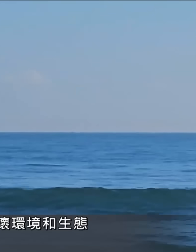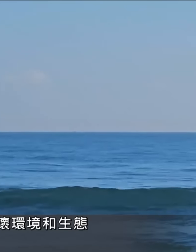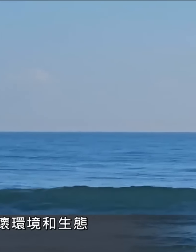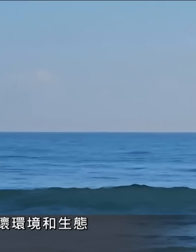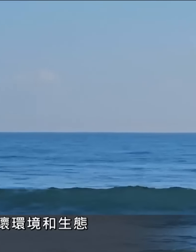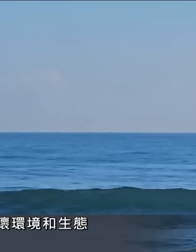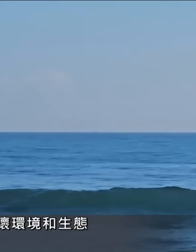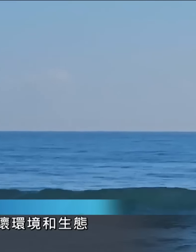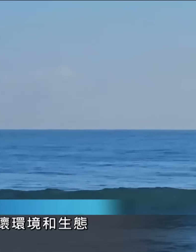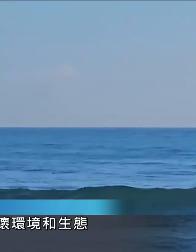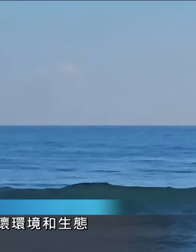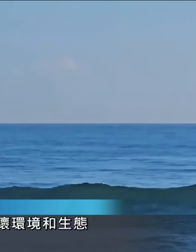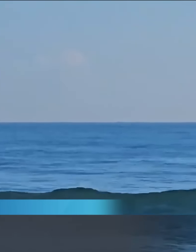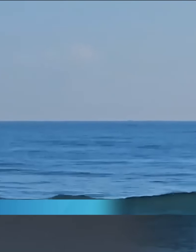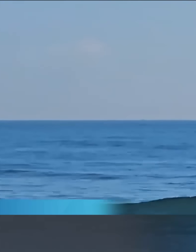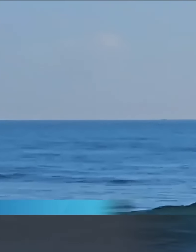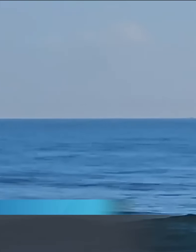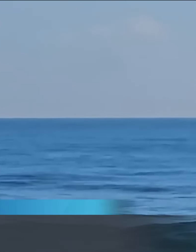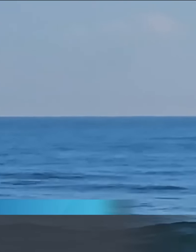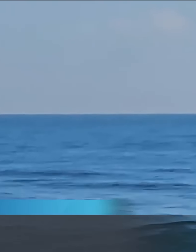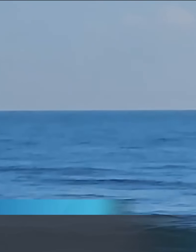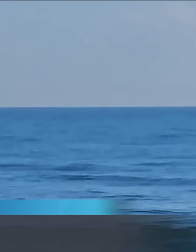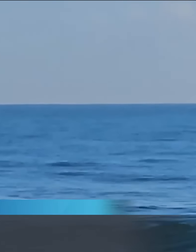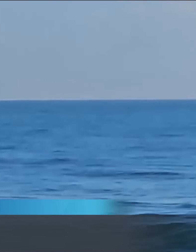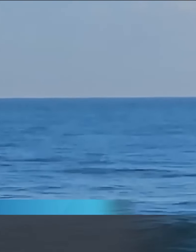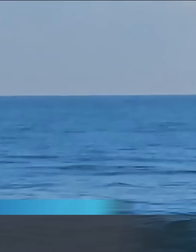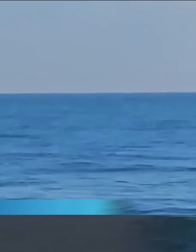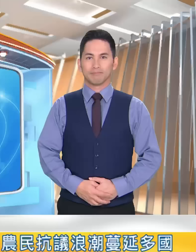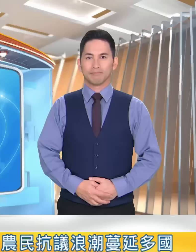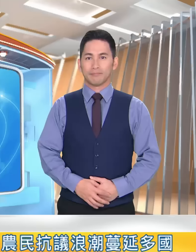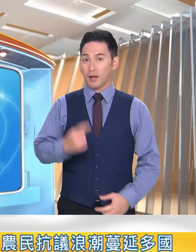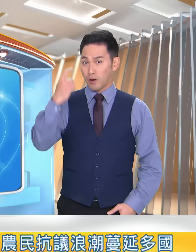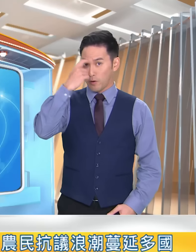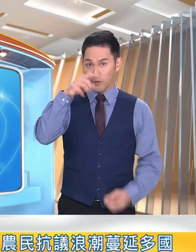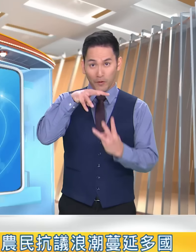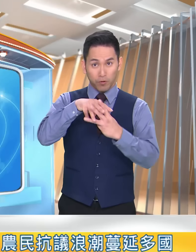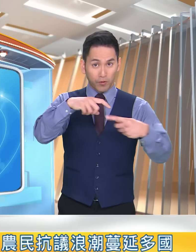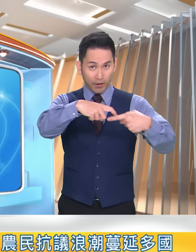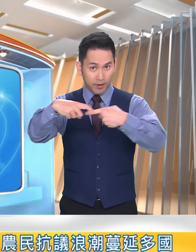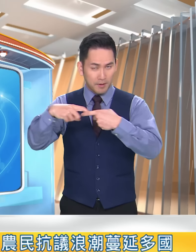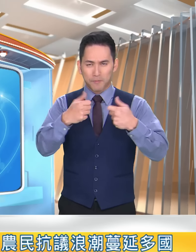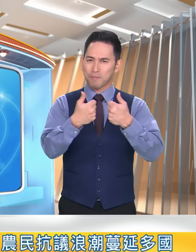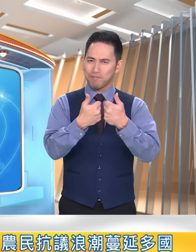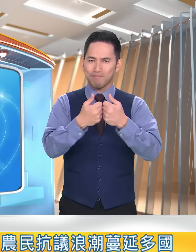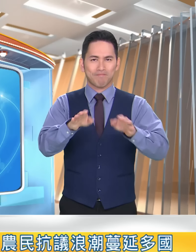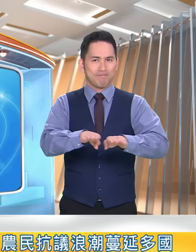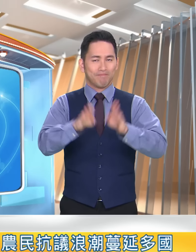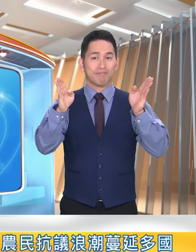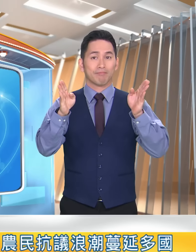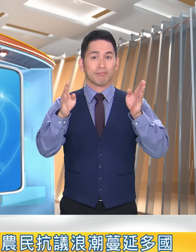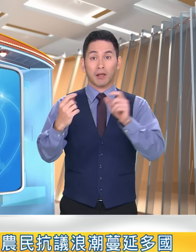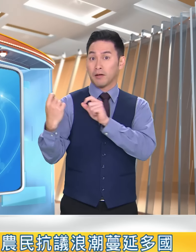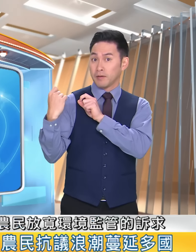要复原何其困难。记者林静伦，宜兰报道。 欧洲峰会登场，但对于近